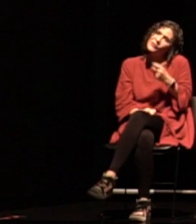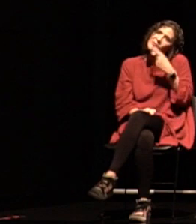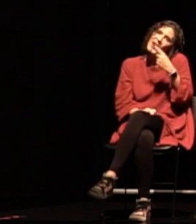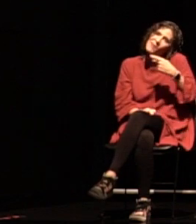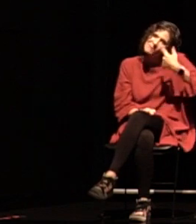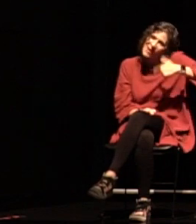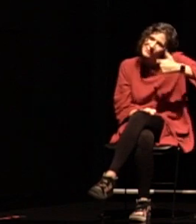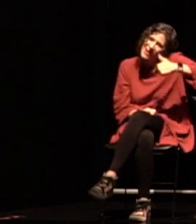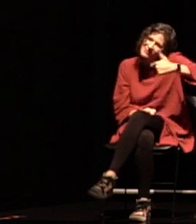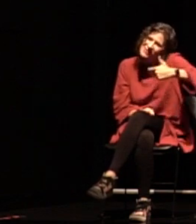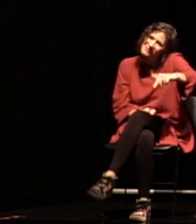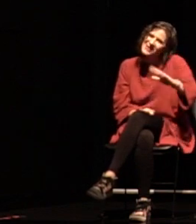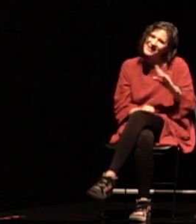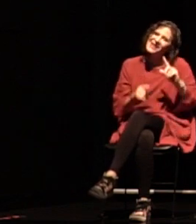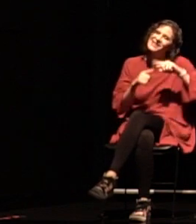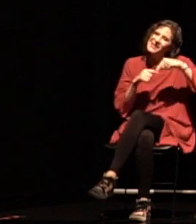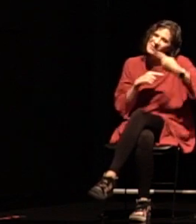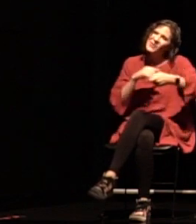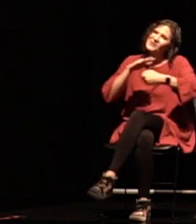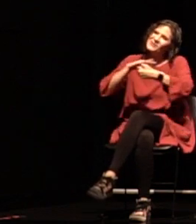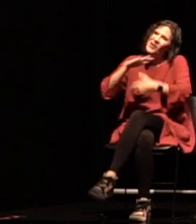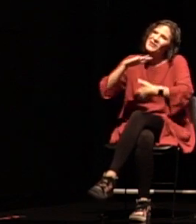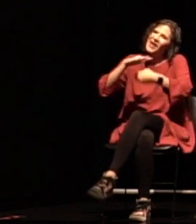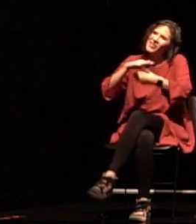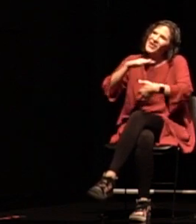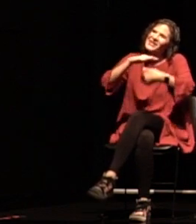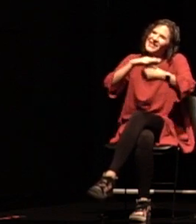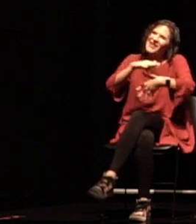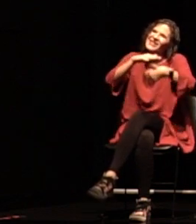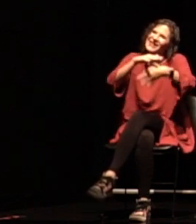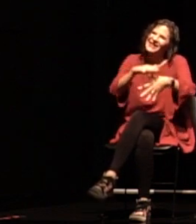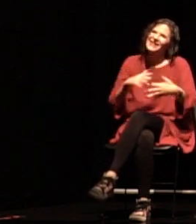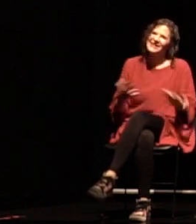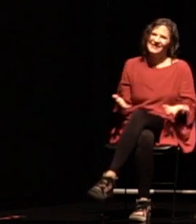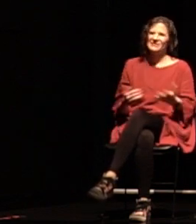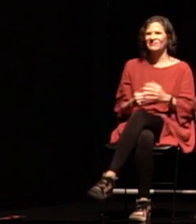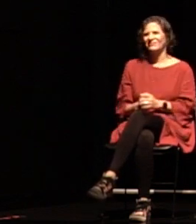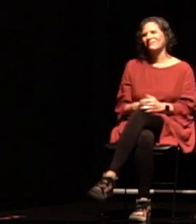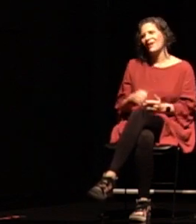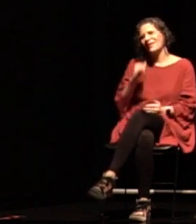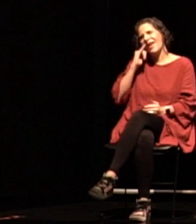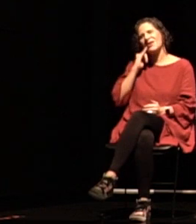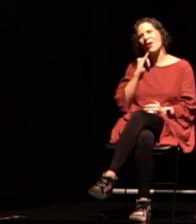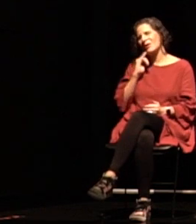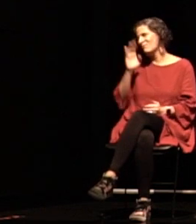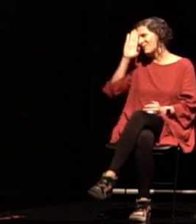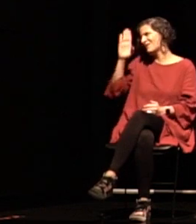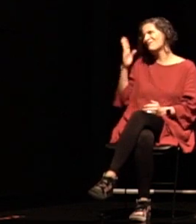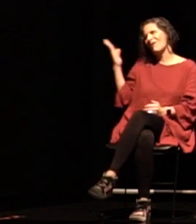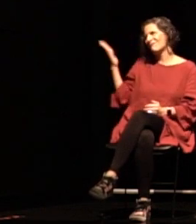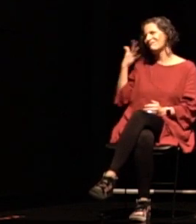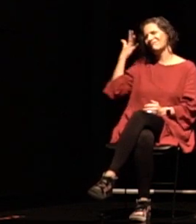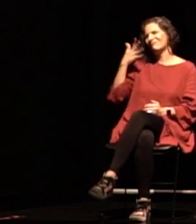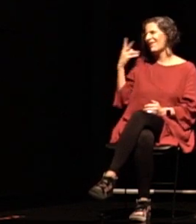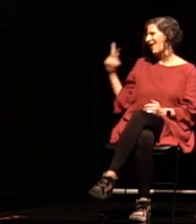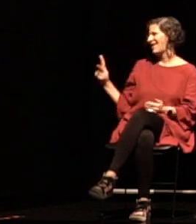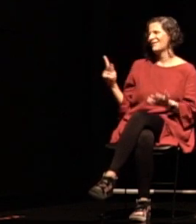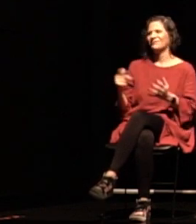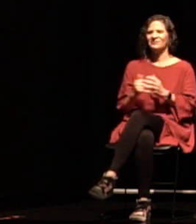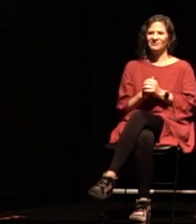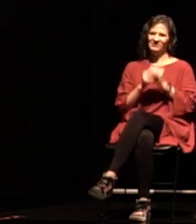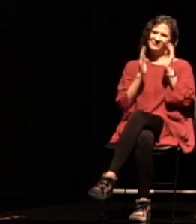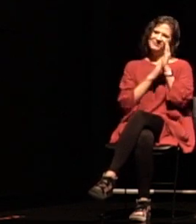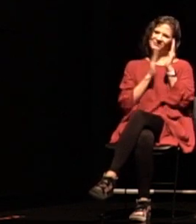de rodapé depois do depoimento luminoso da Iole. Obrigada. Obrigado, Sônia.